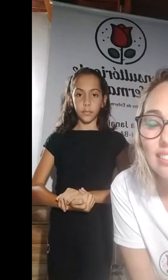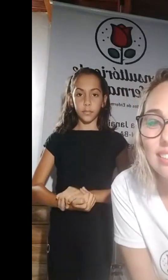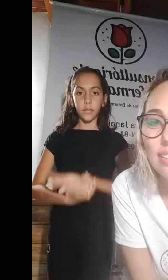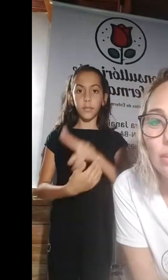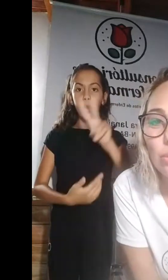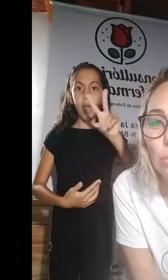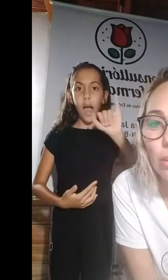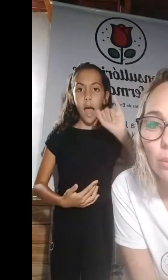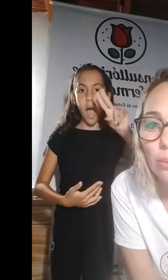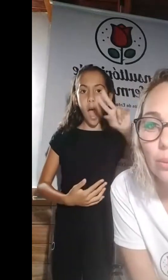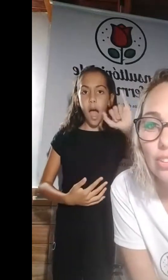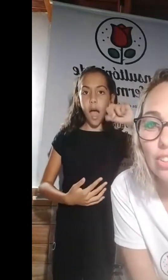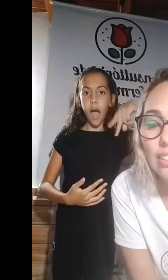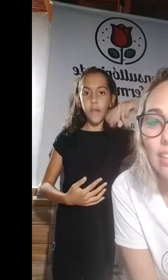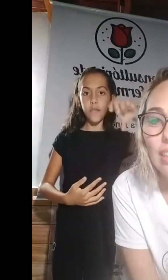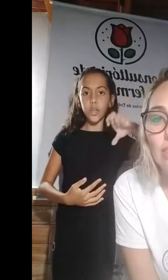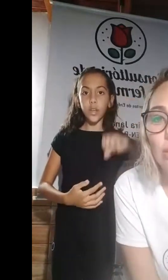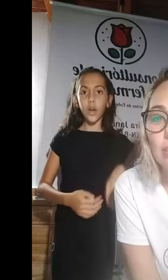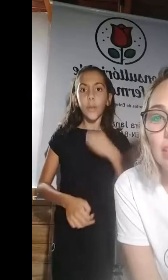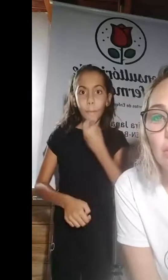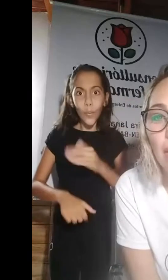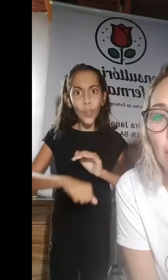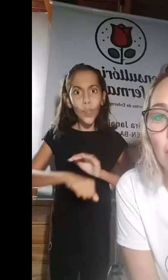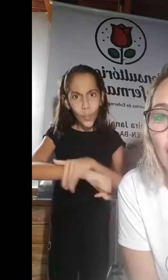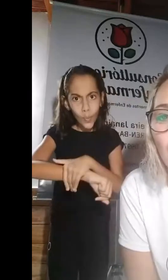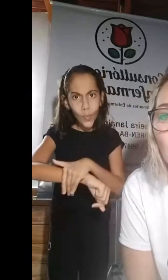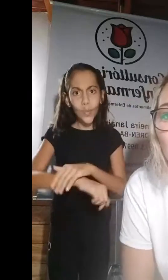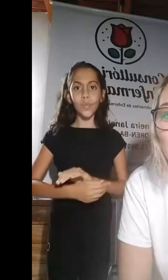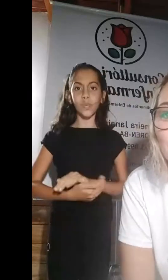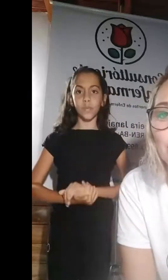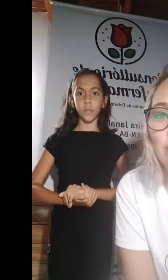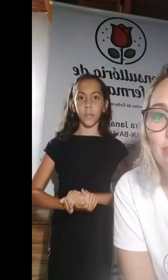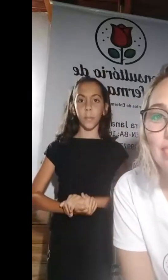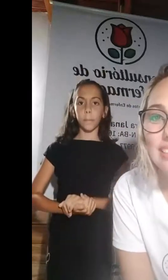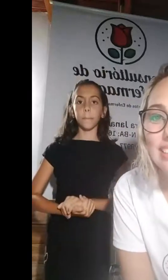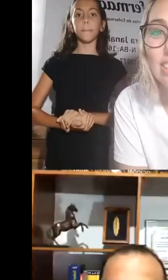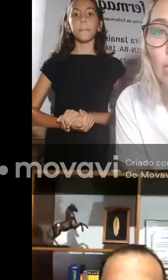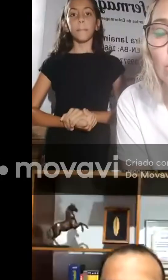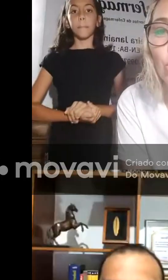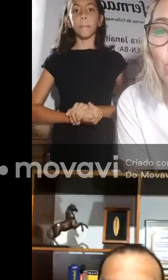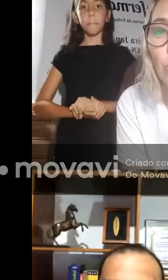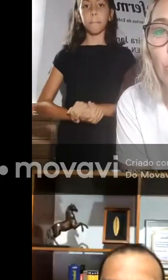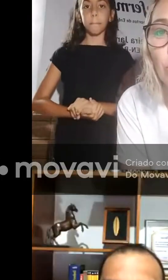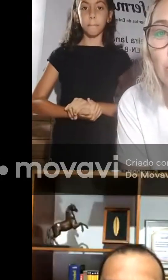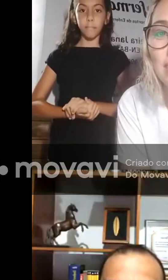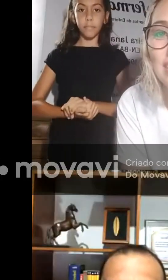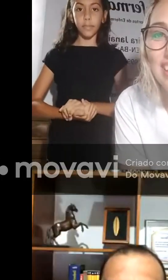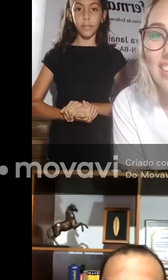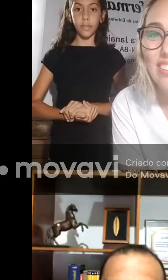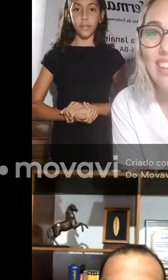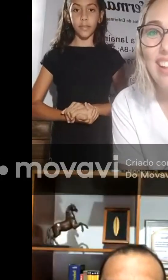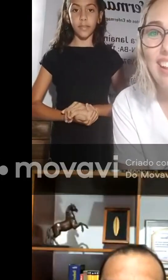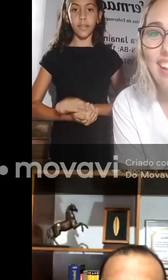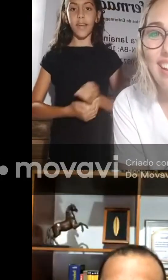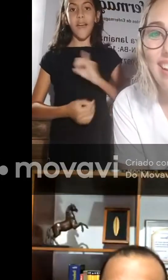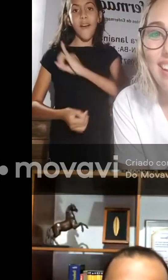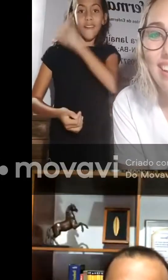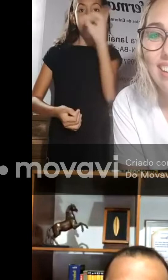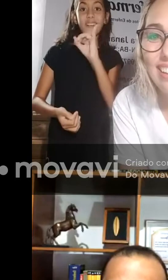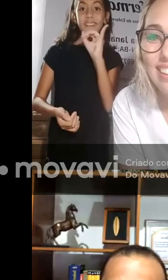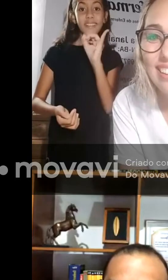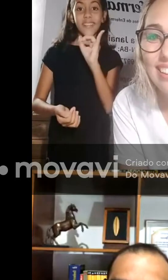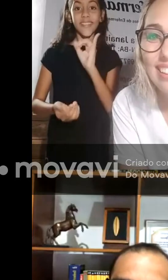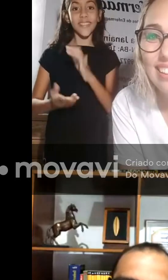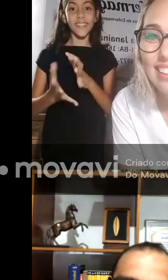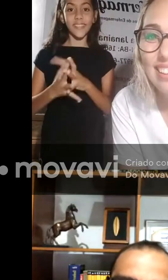Viviane, Silvio, boa noite. Estamos aqui no aguardo de Dr. Diogo. Olá!